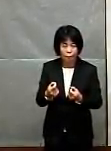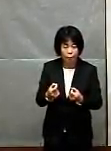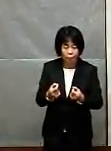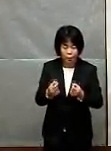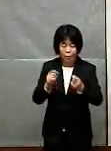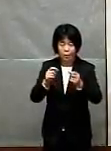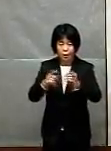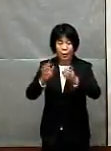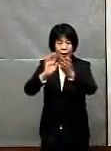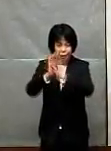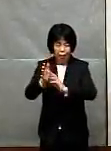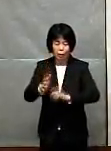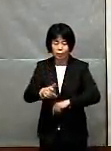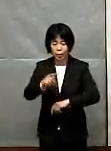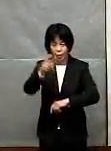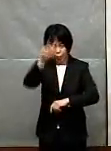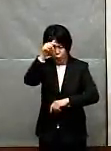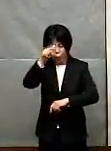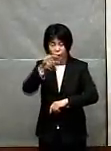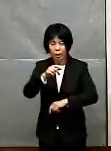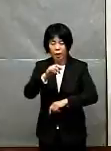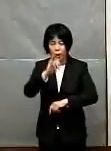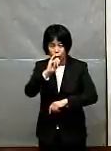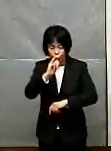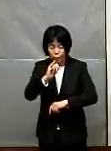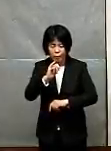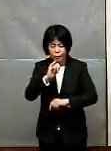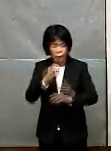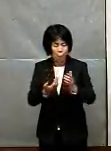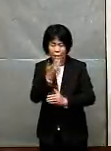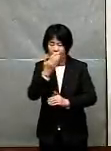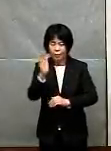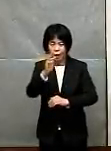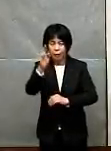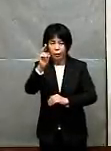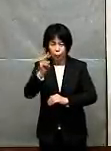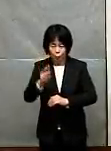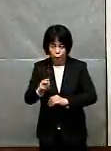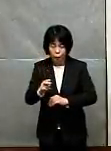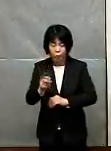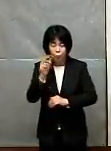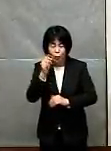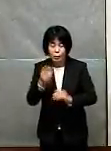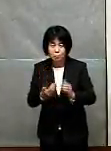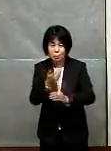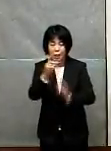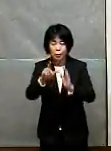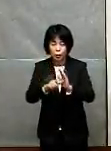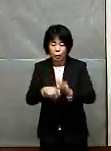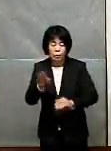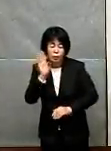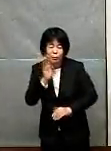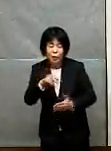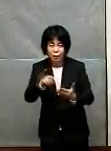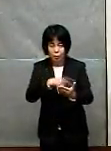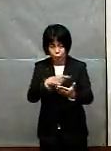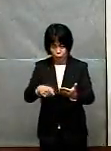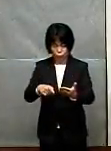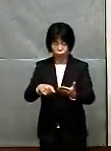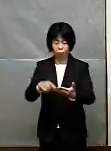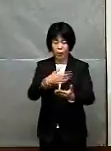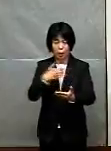で鳥インフルエンザ、発生しないように、発生した場合はとにかく速やかに対処するようにということ